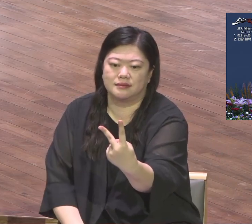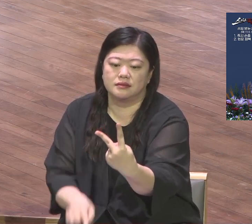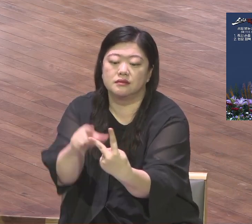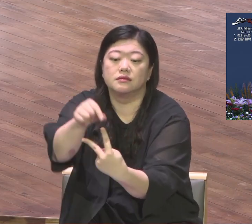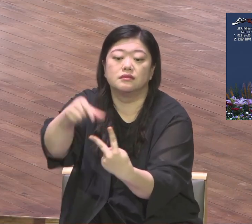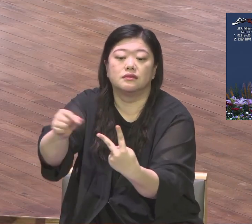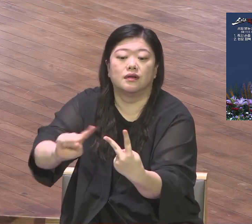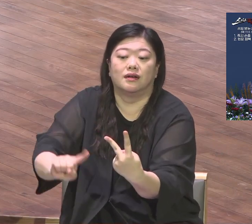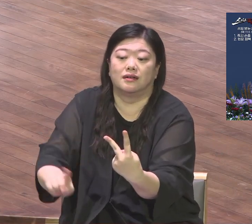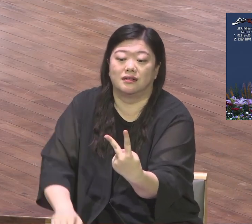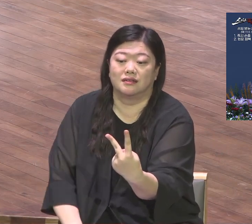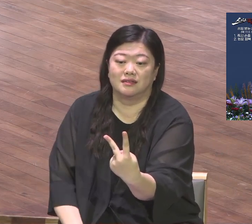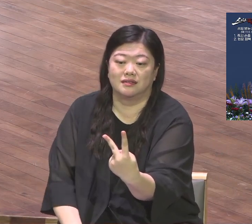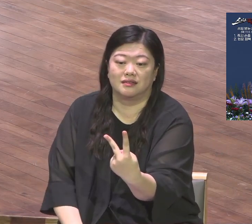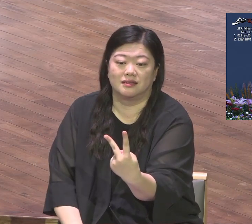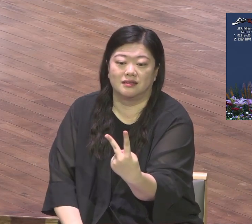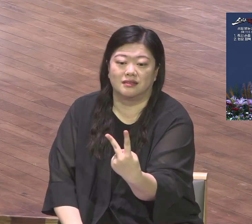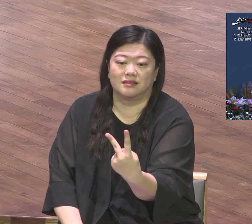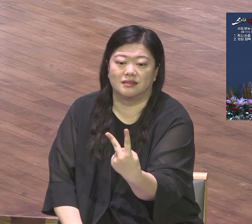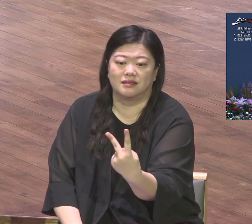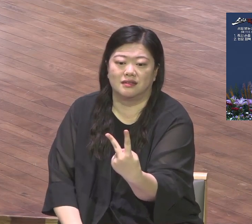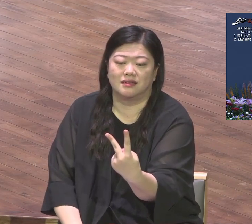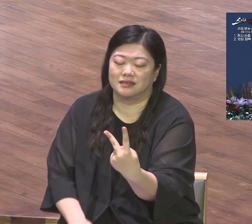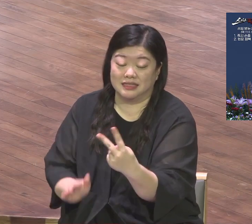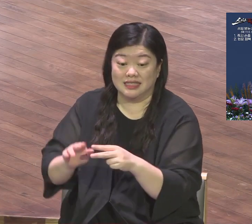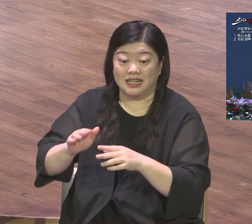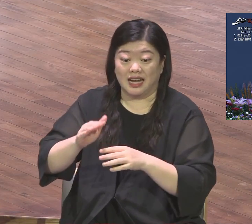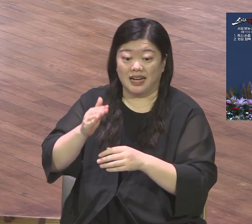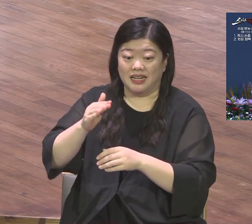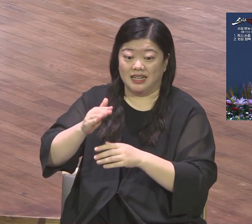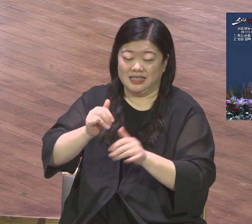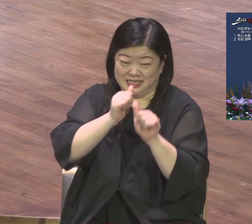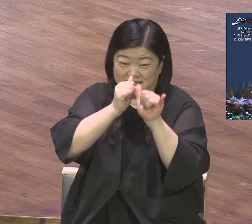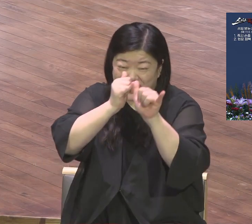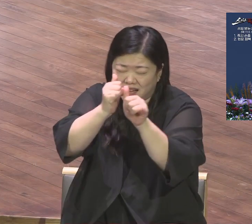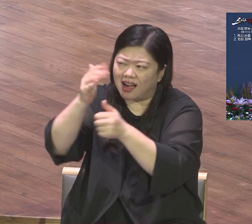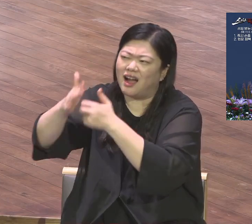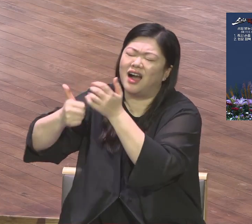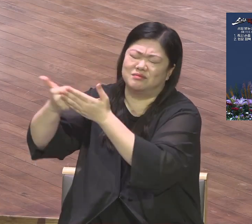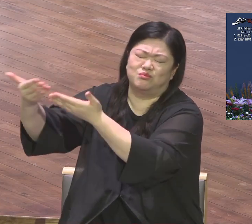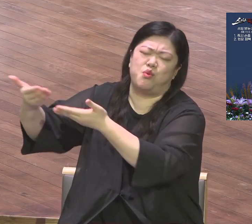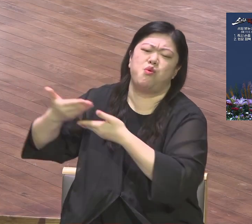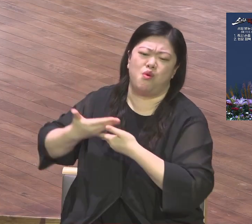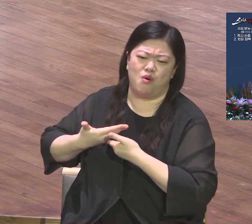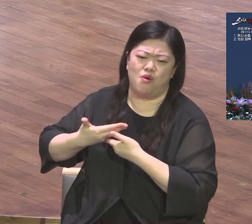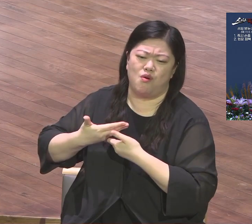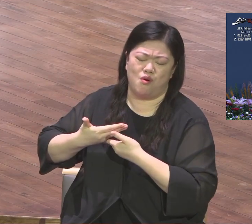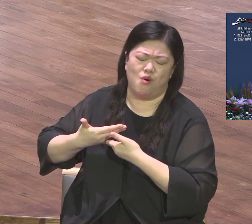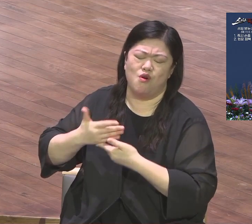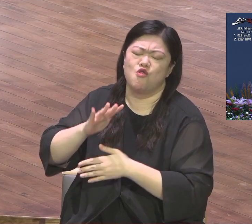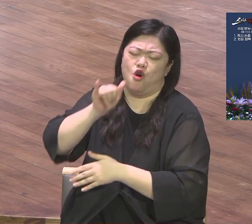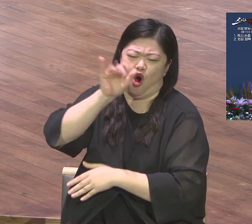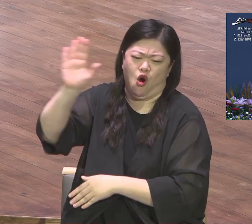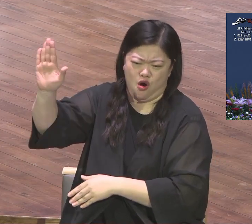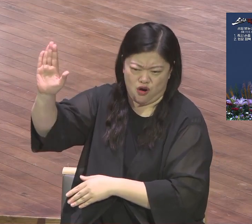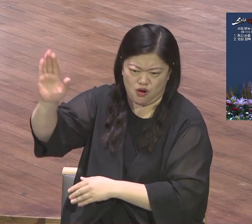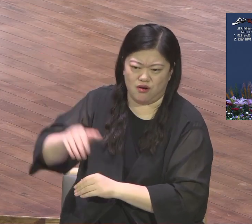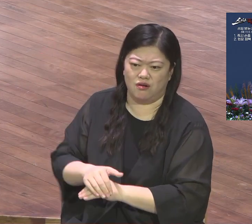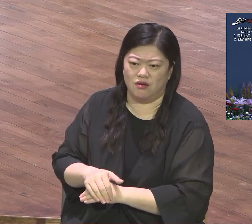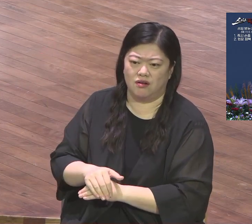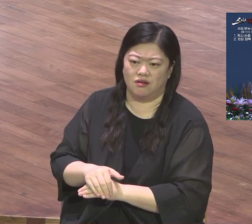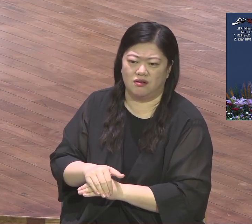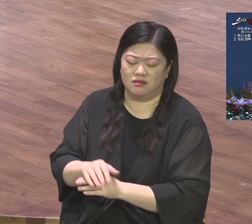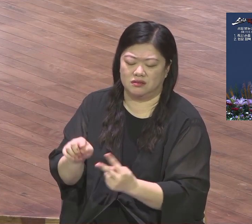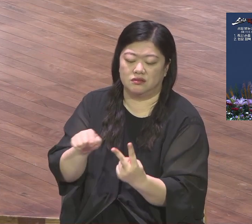상급은요, 위에서 다 주십니다. 다 해결해 주십니다. 우리의 상상을 초월하는 생명 구원에 대해서 여러분